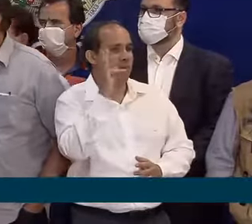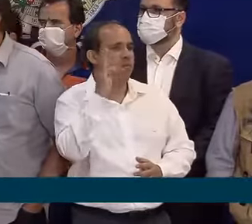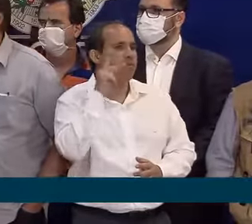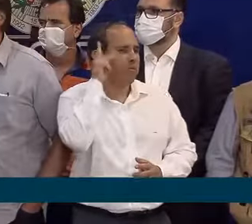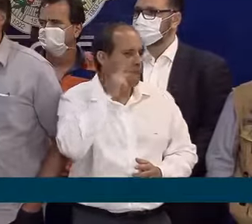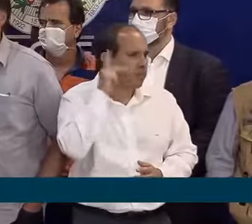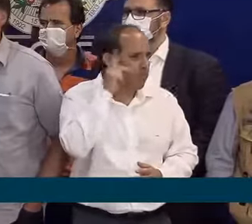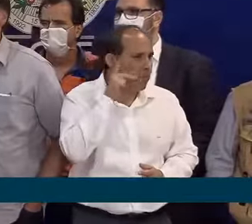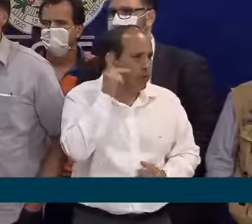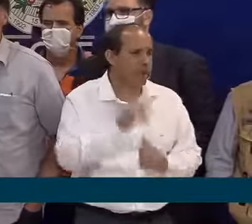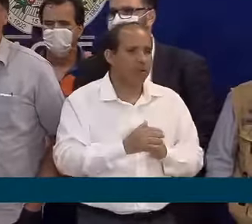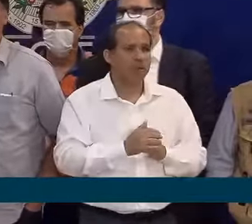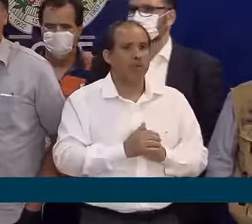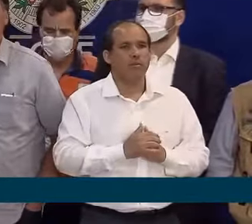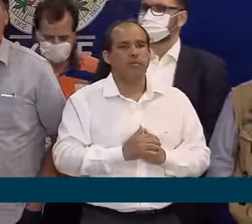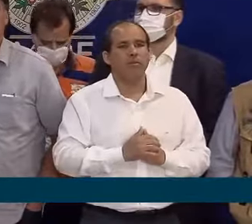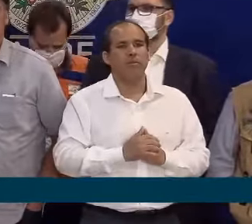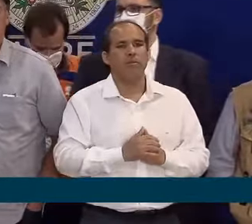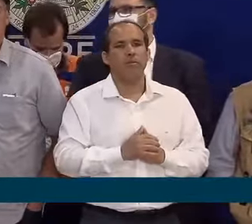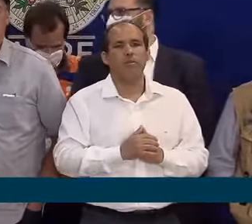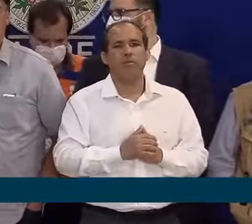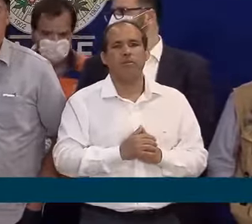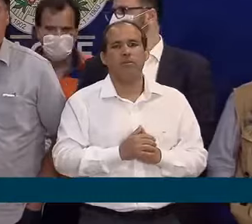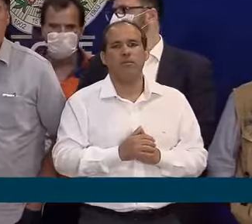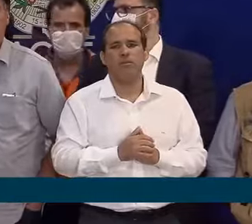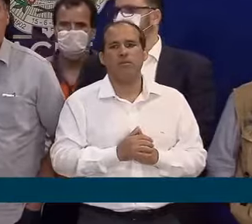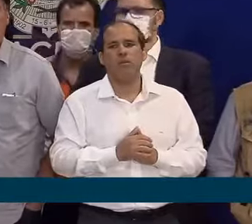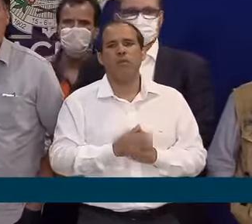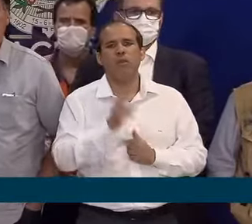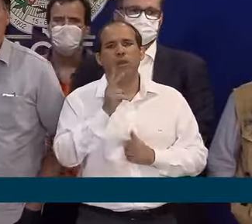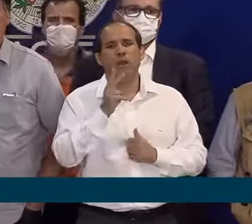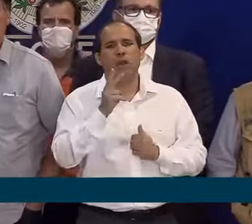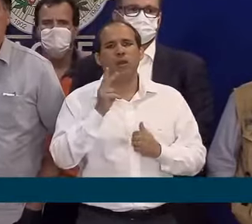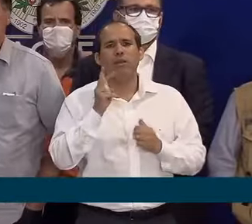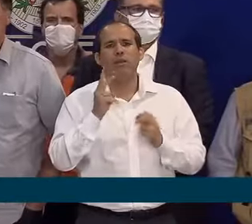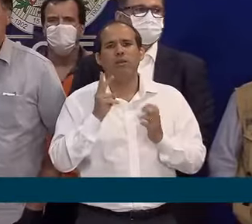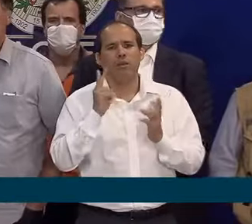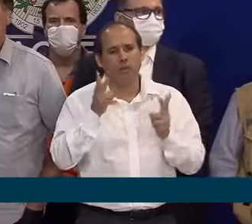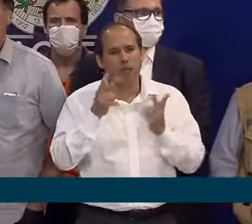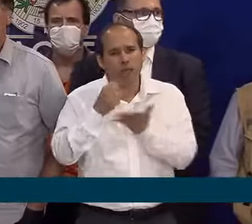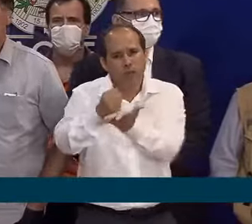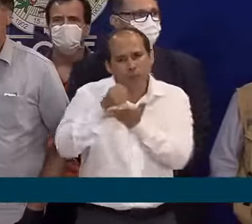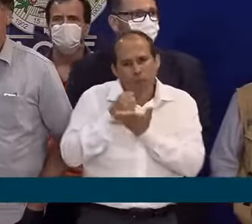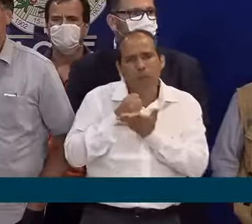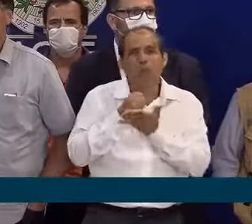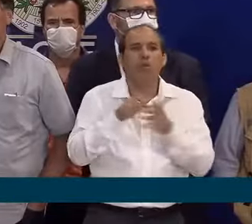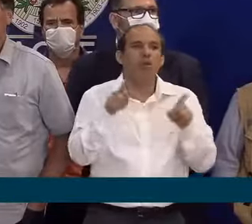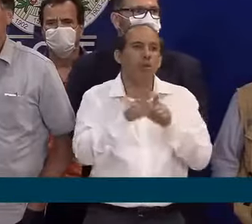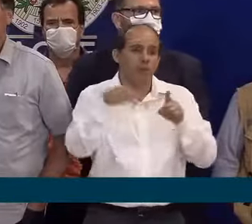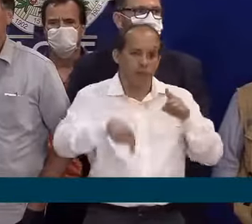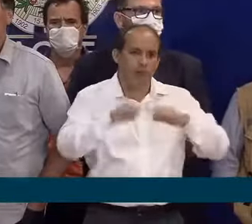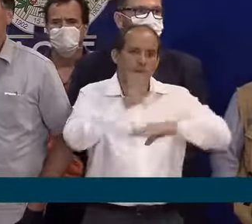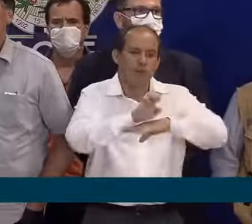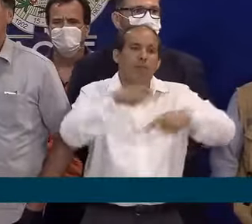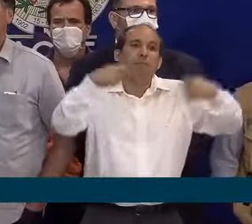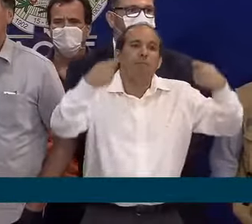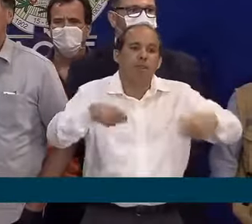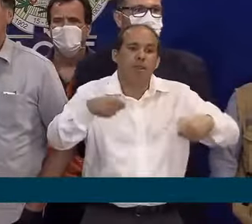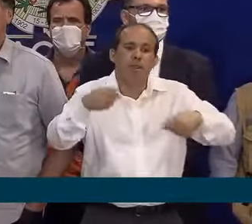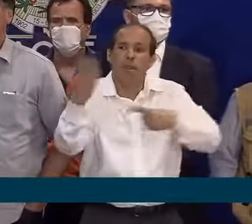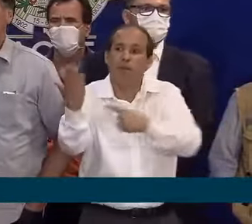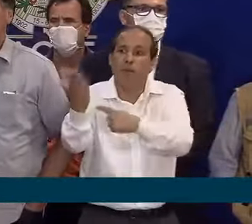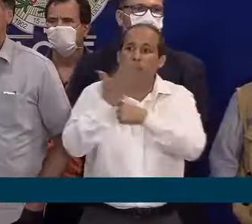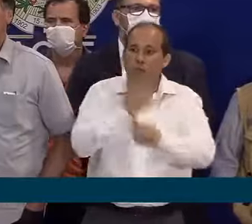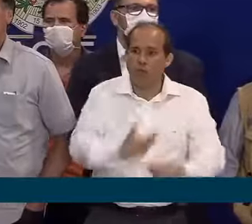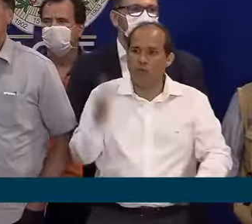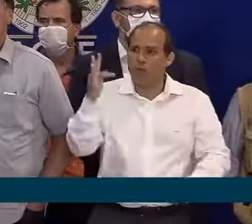aos parlamentares que têm nos apoiado, e o Estado precisa do governo federal, e o